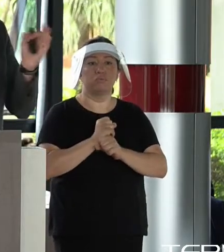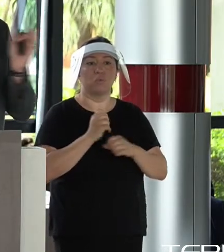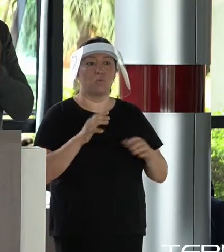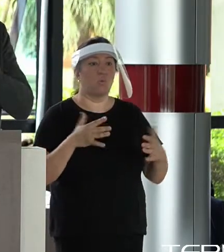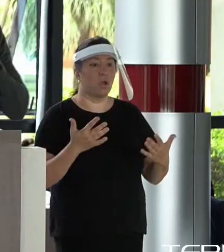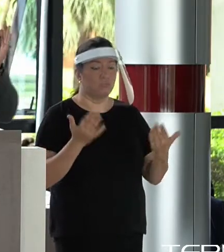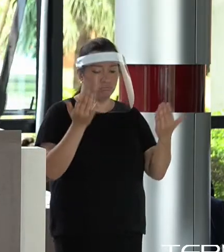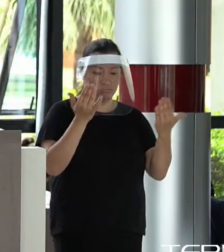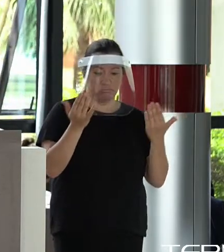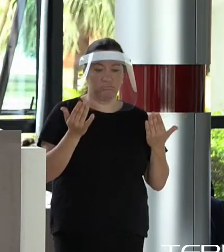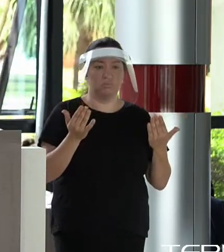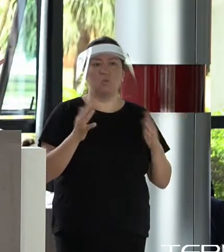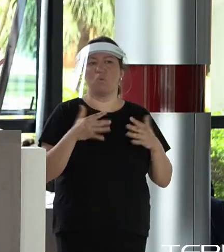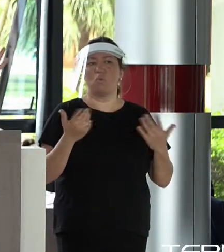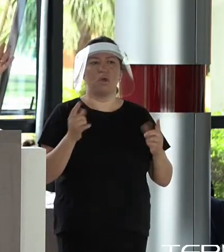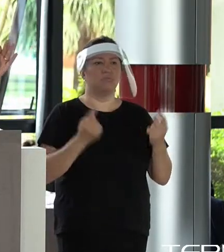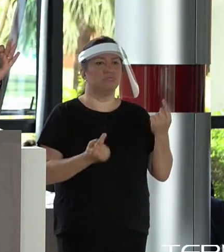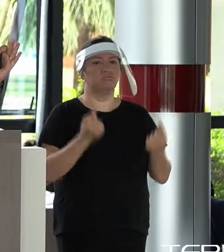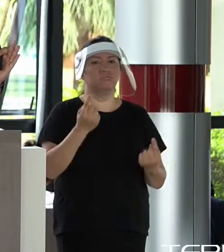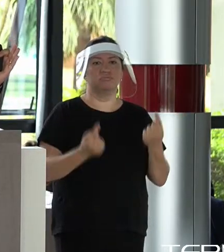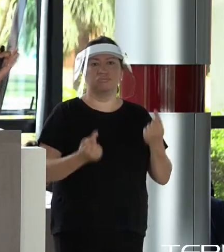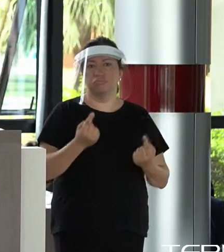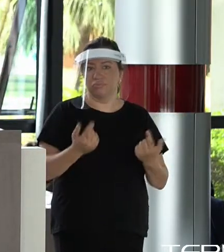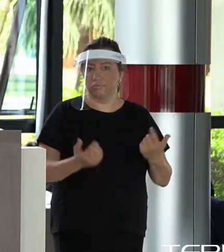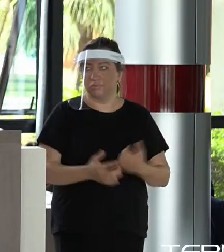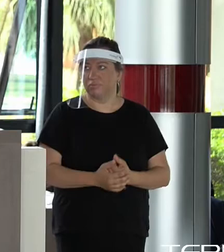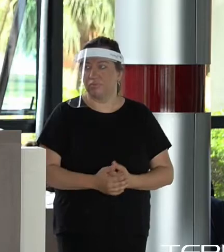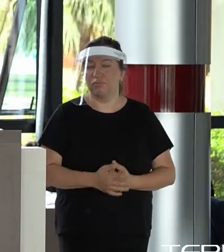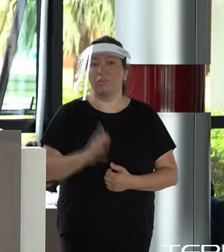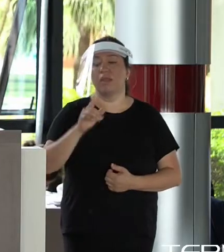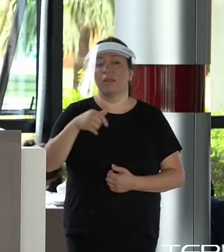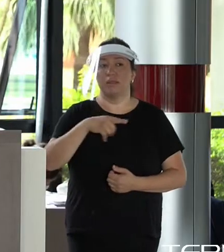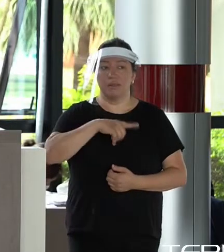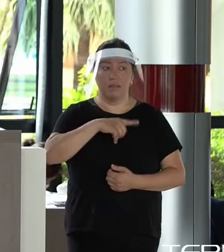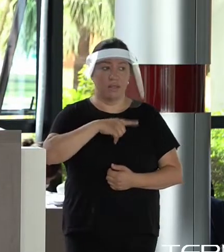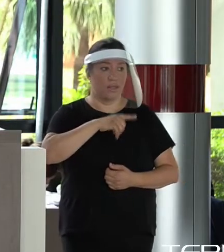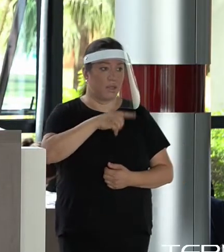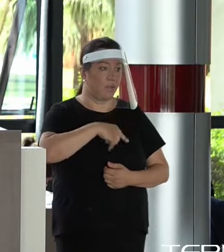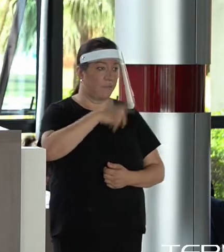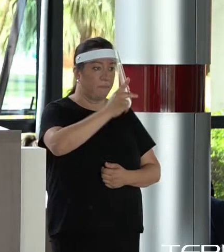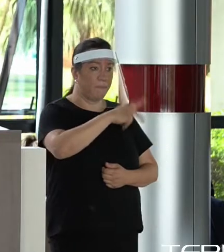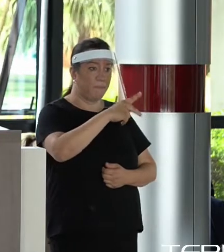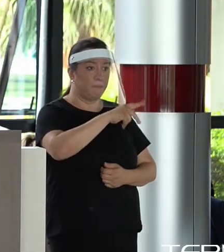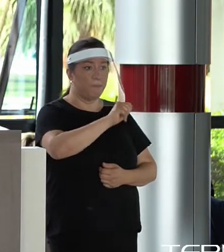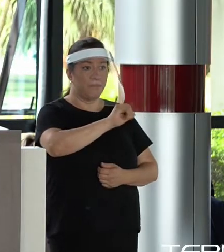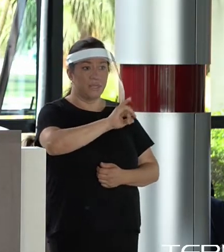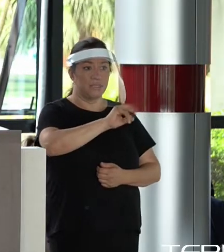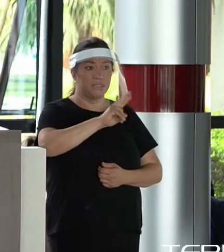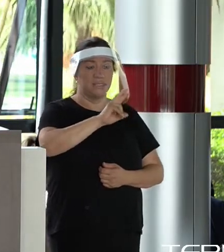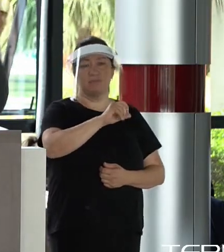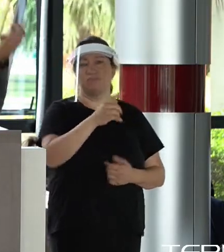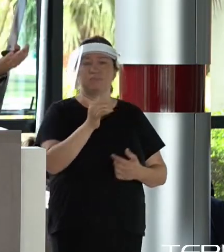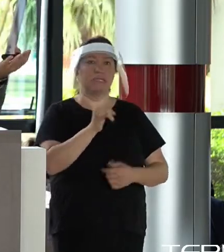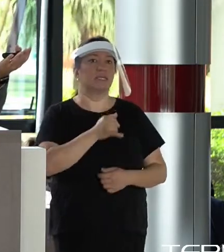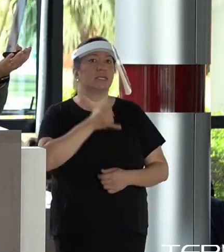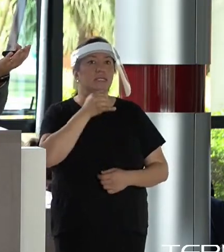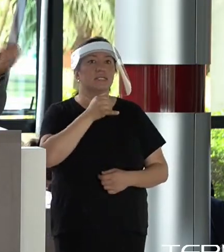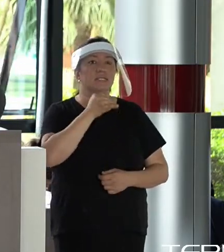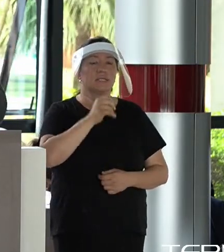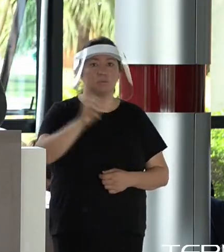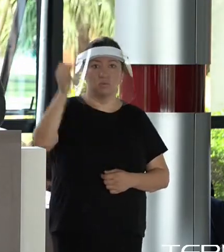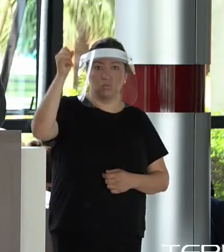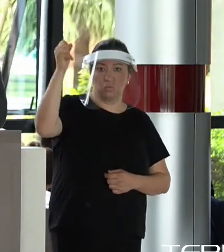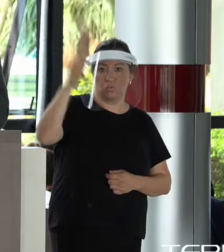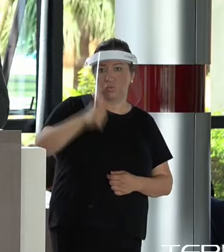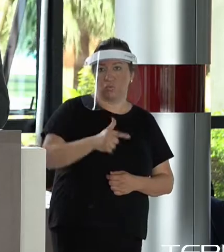Qual a diferença aqui passivo e ativo? O passivo, a gente tem algum estímulo próprio. Por exemplo, o sol.